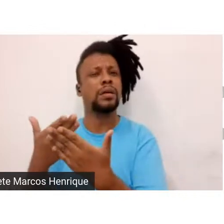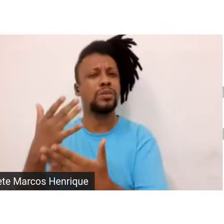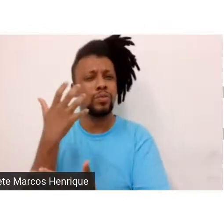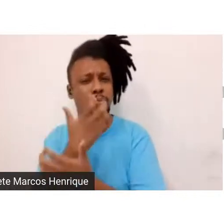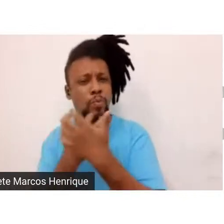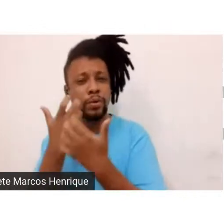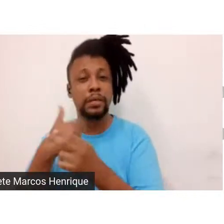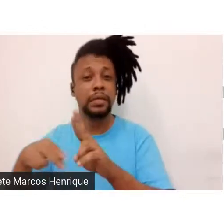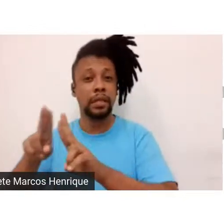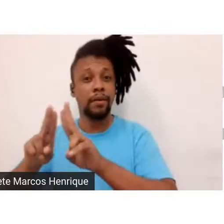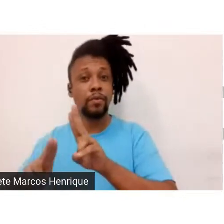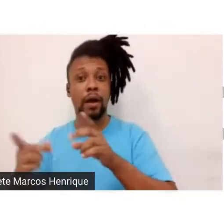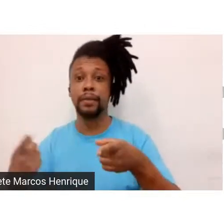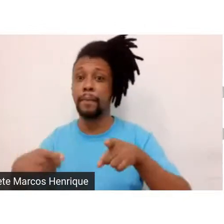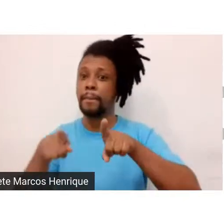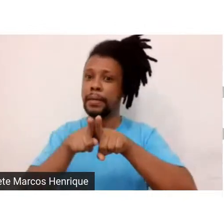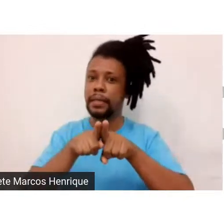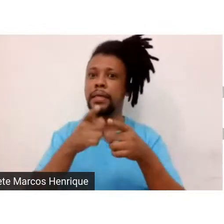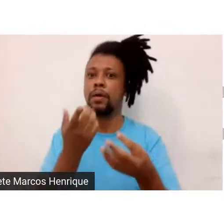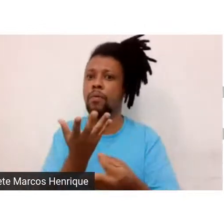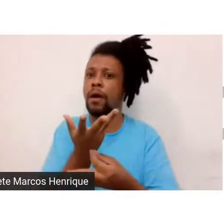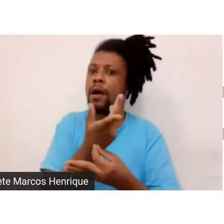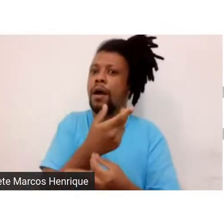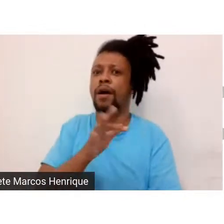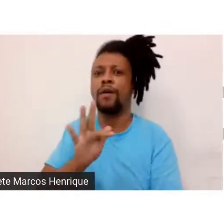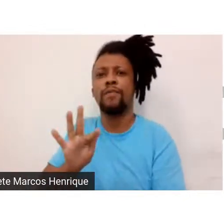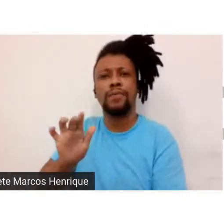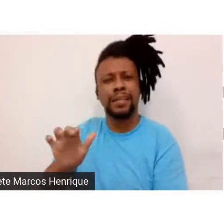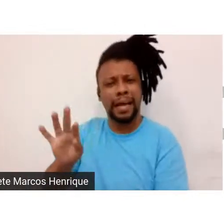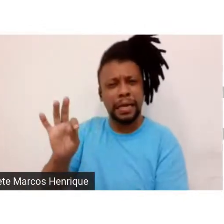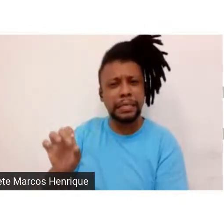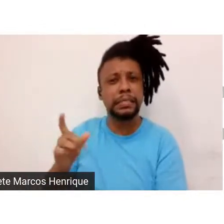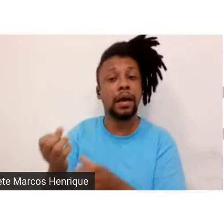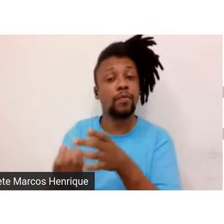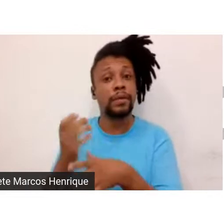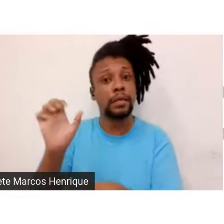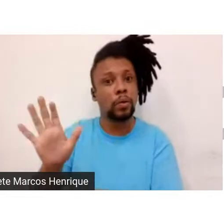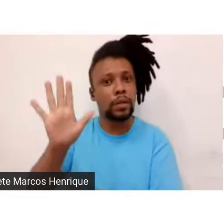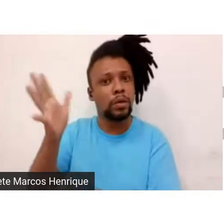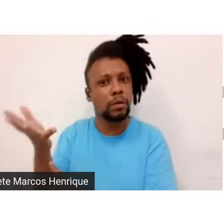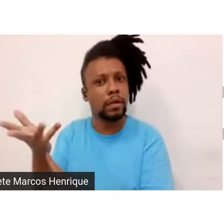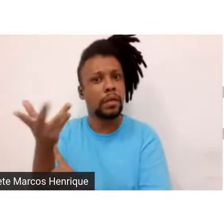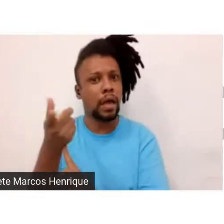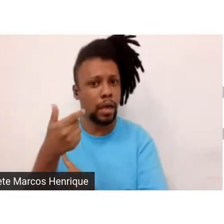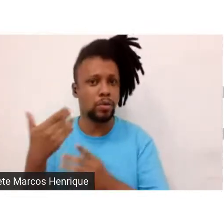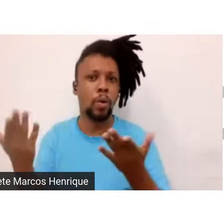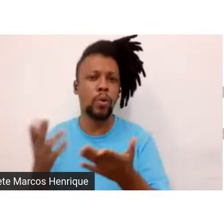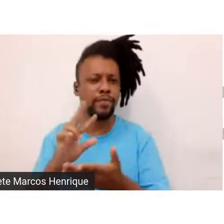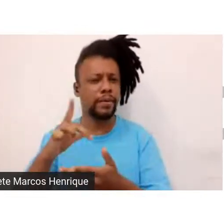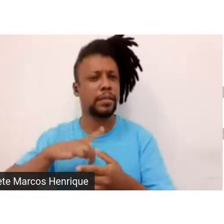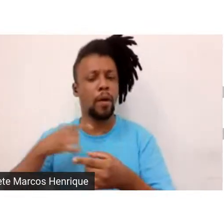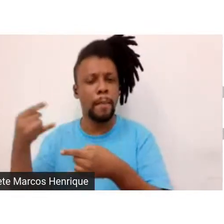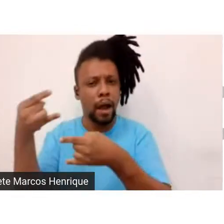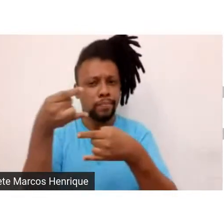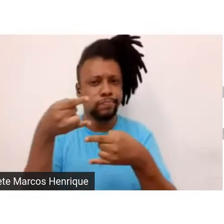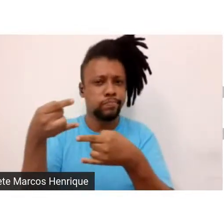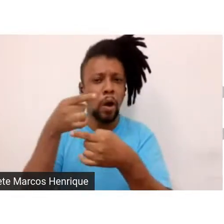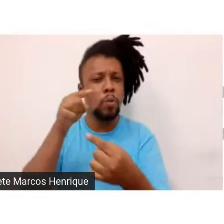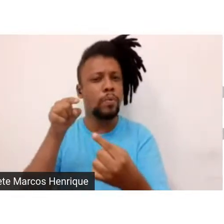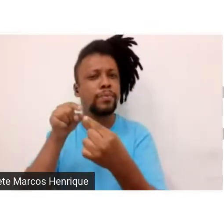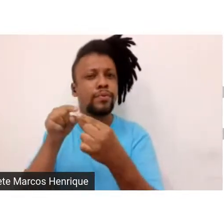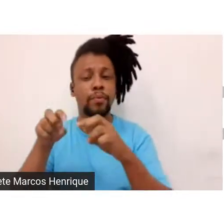Artes hoje nós vamos ter aqui uma live uma roda de conversa sobre